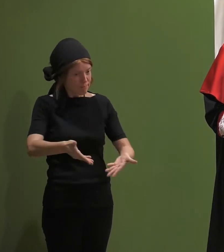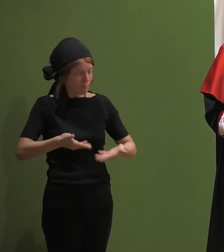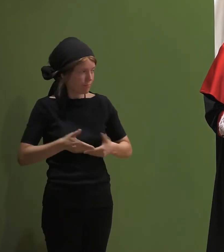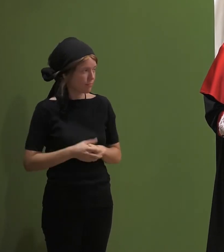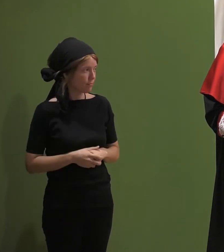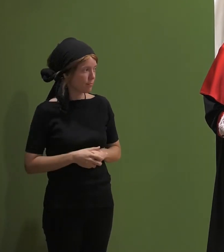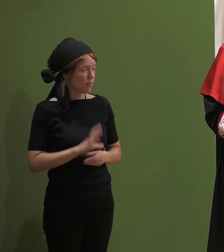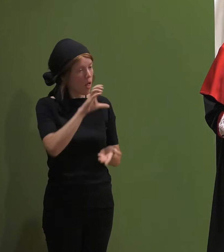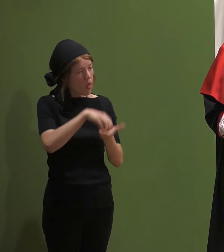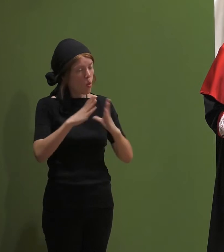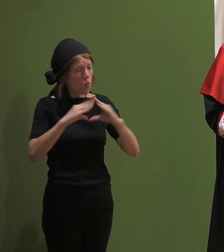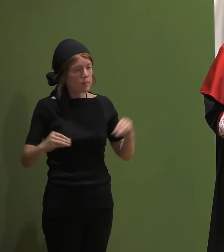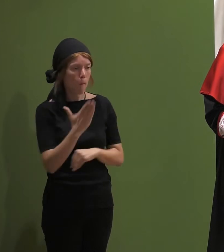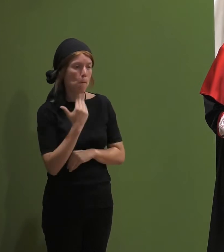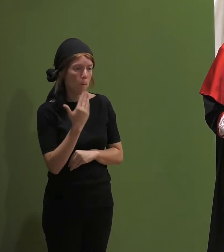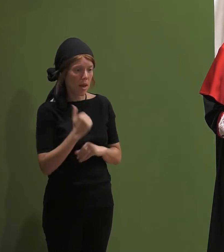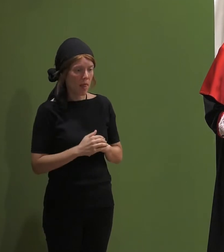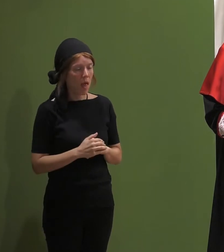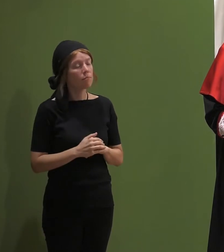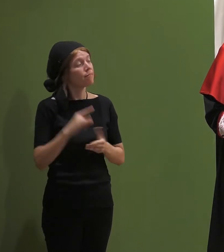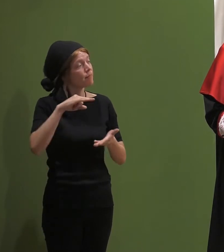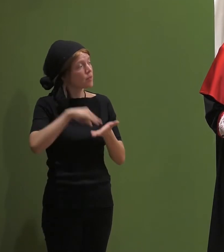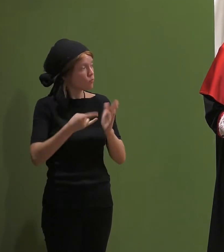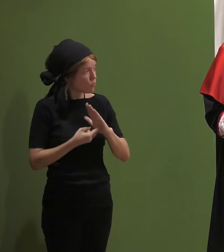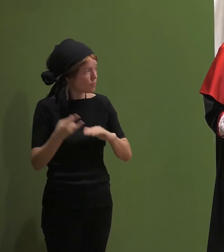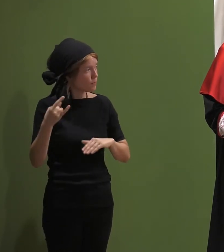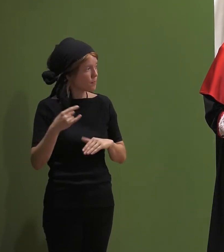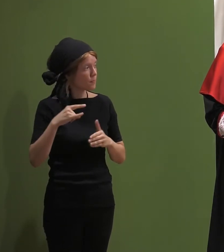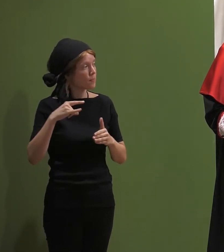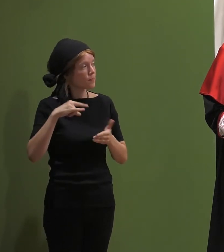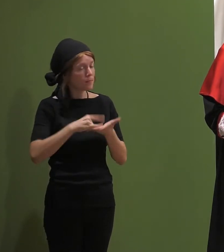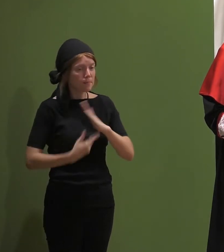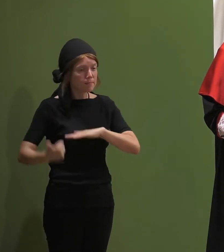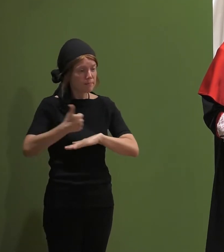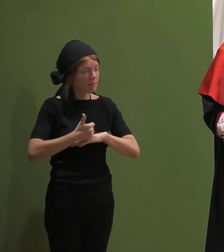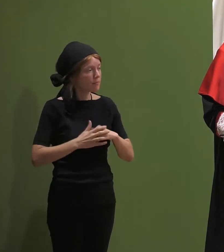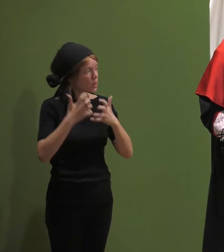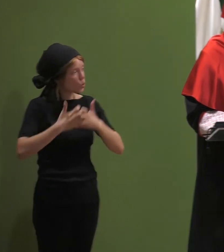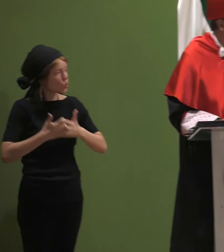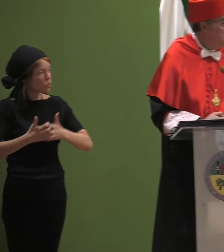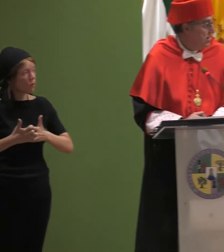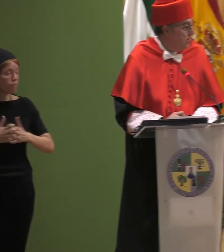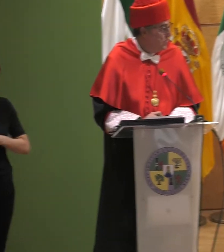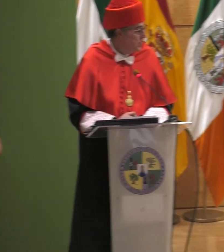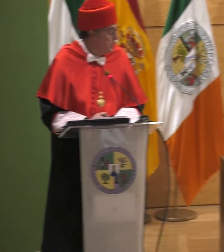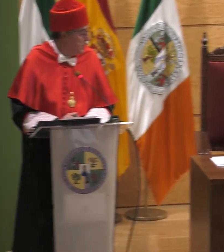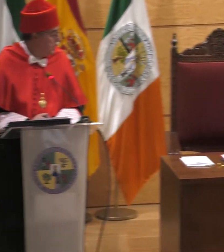reconocimiento. Centro Universitario de Mérida, Escuela Politécnica, Escuela de Ingenierías Industriales, Facultad de